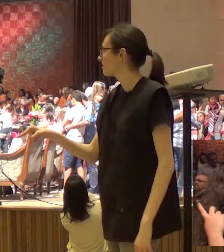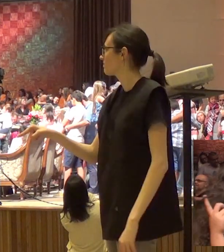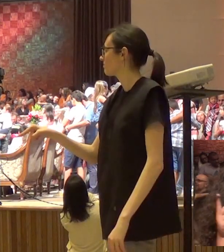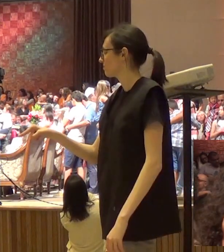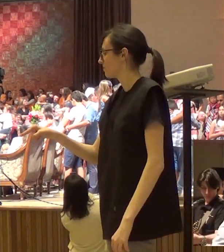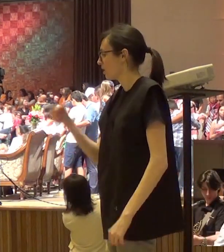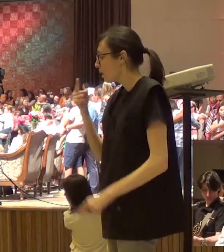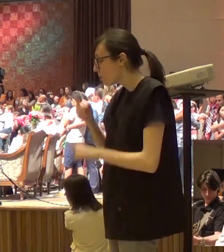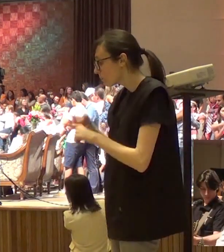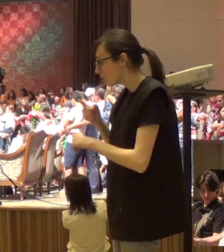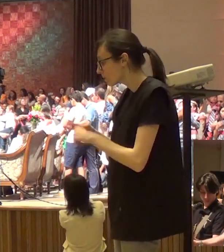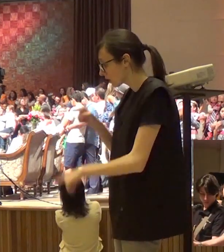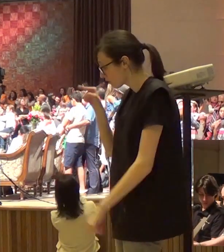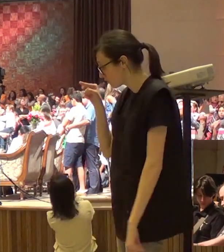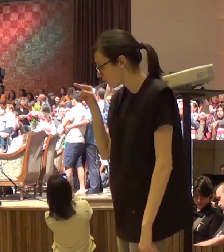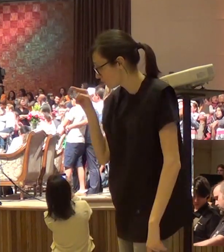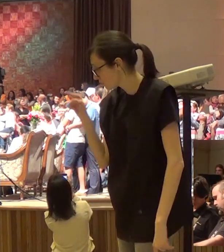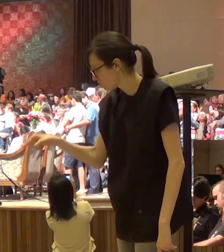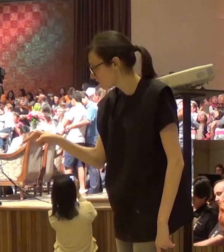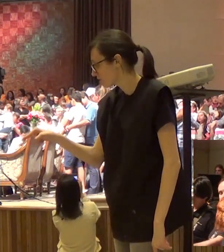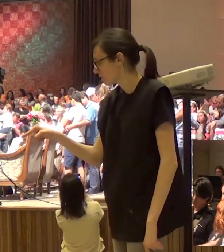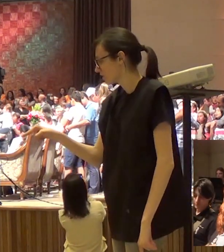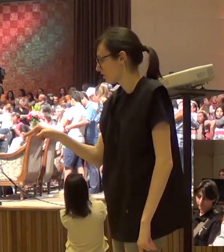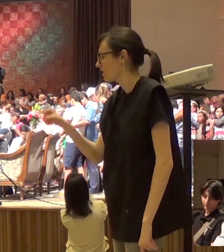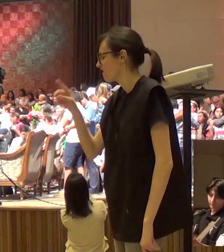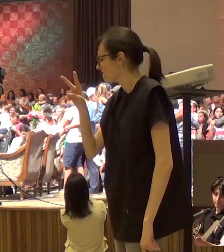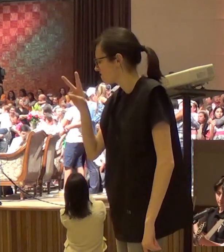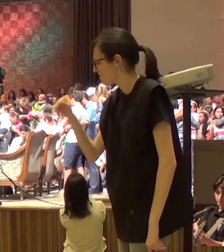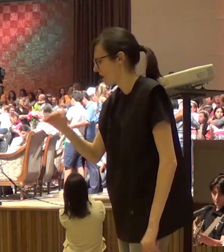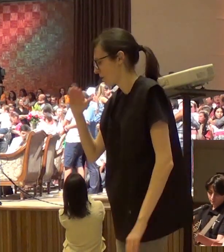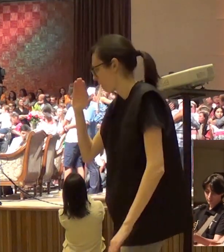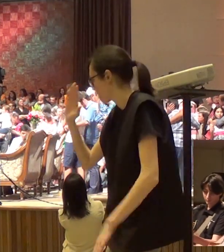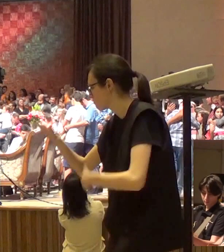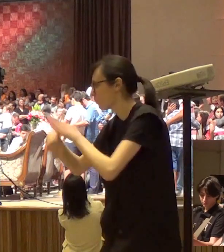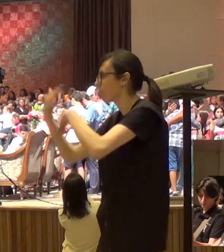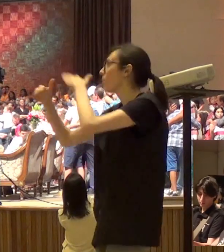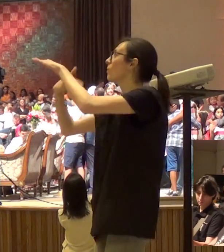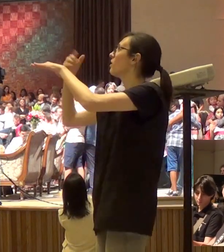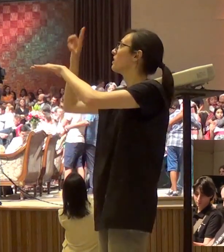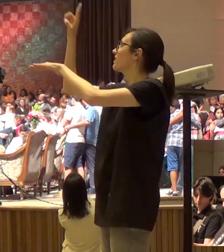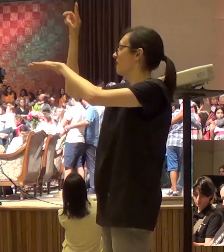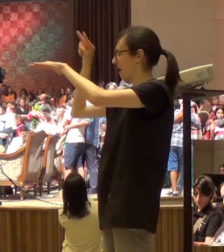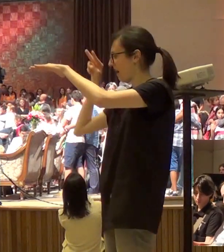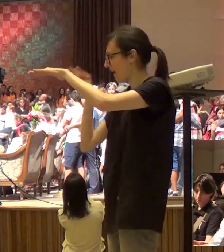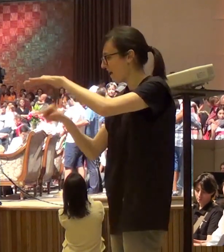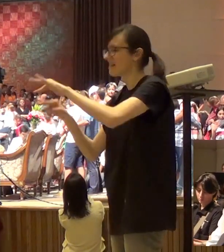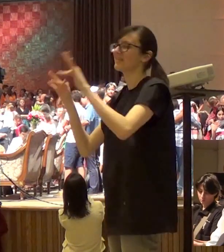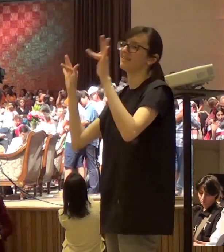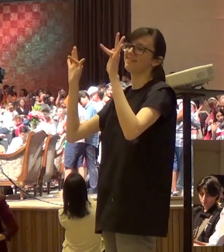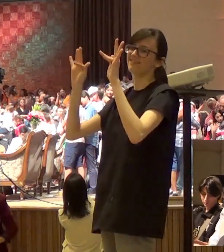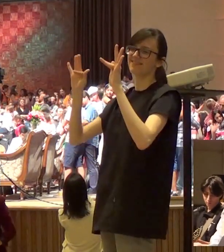pois você será grande aos olhos do Senhor.